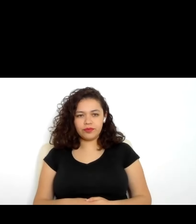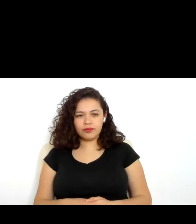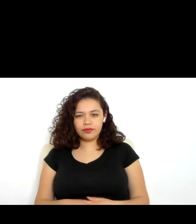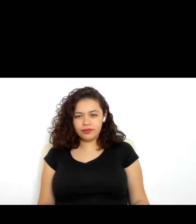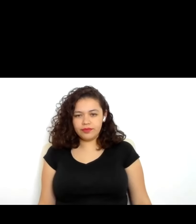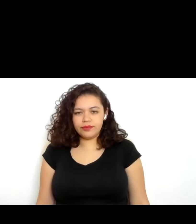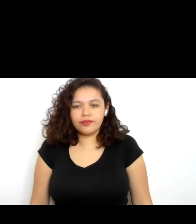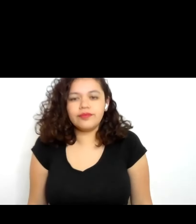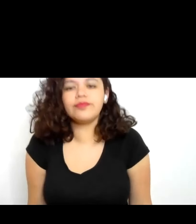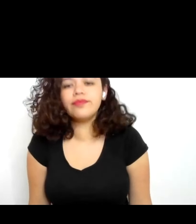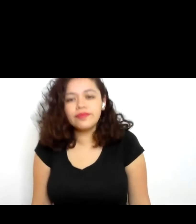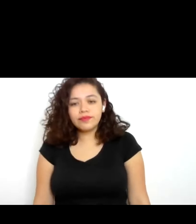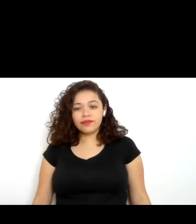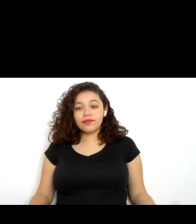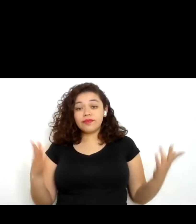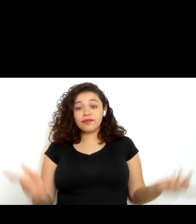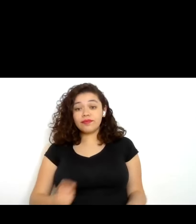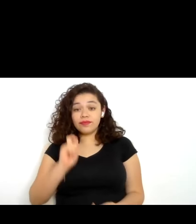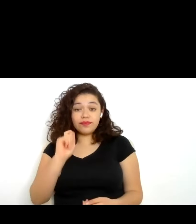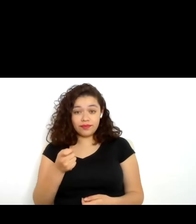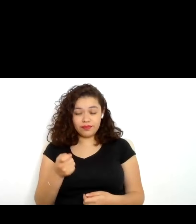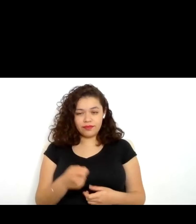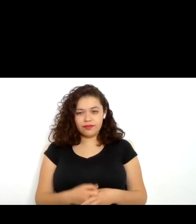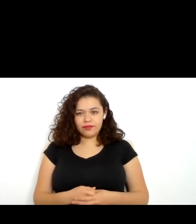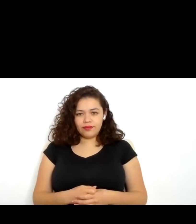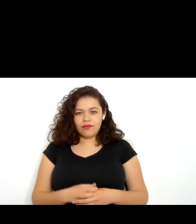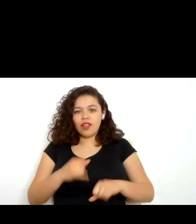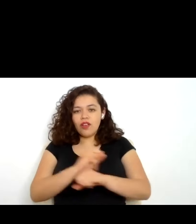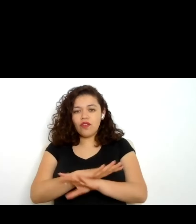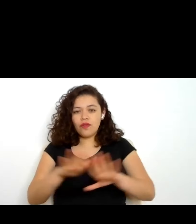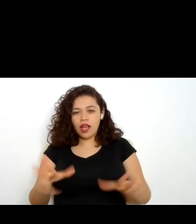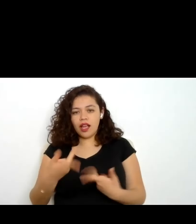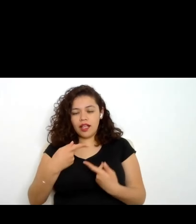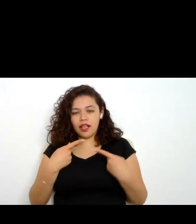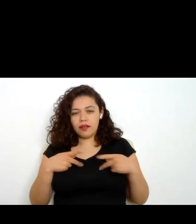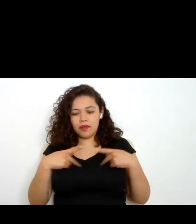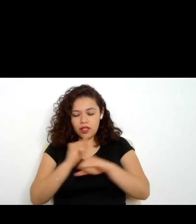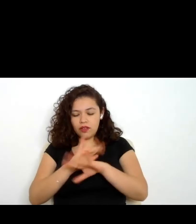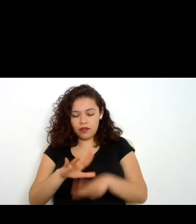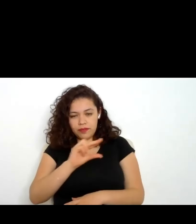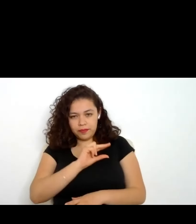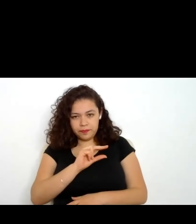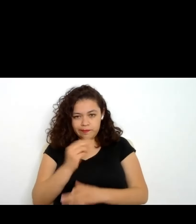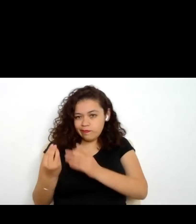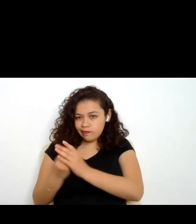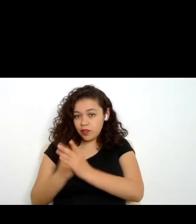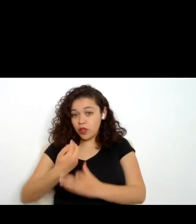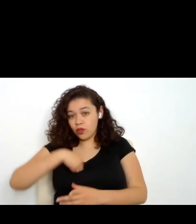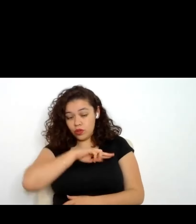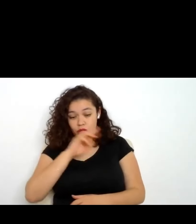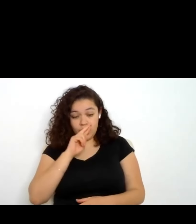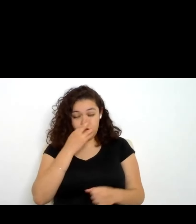se refiere a la calidad de los datos personales, que nosotros como responsables siempre debemos